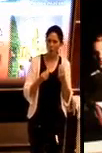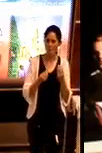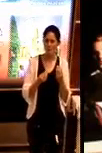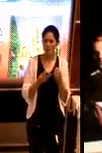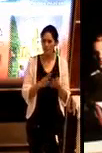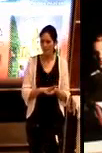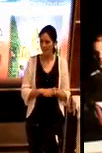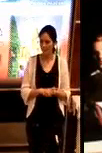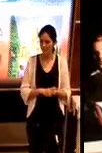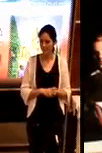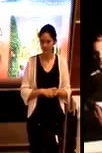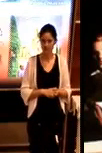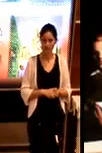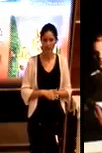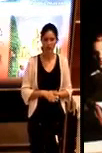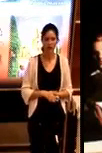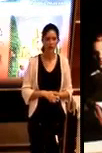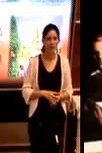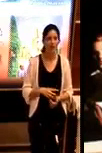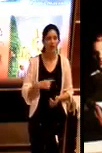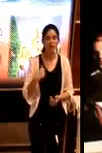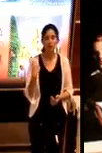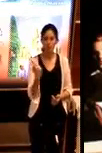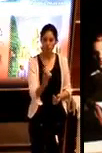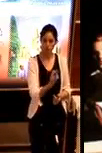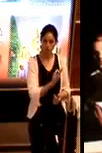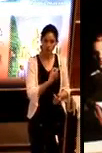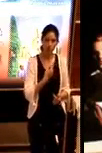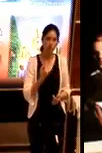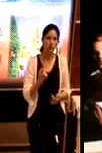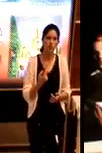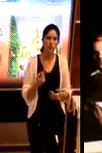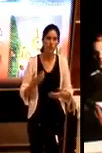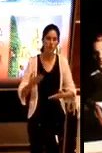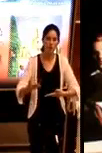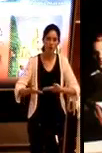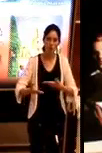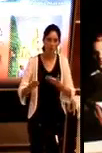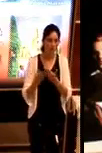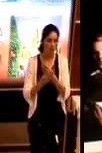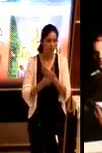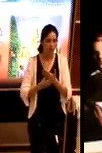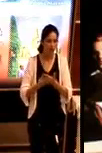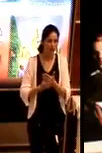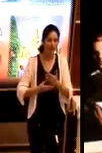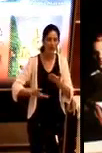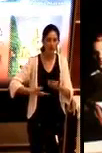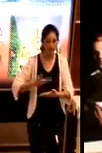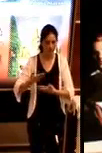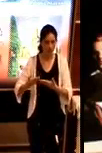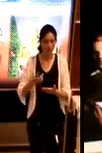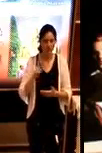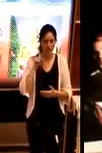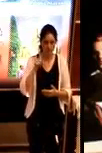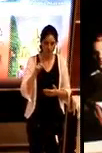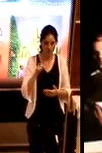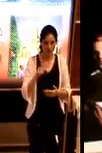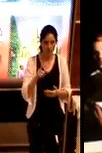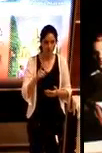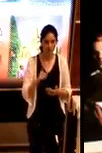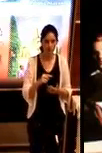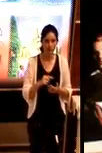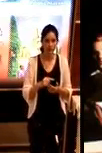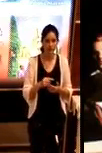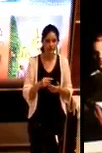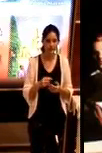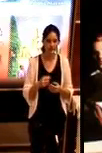Leamos. Así pues nosotros, como colaboradores suyos, os exhortamos también a que no recibáis